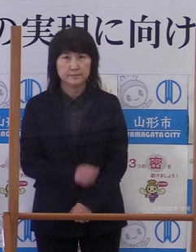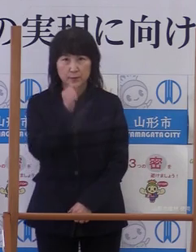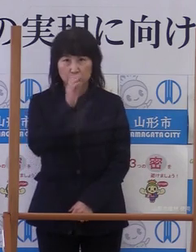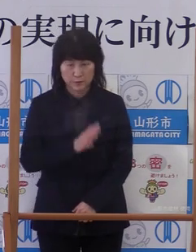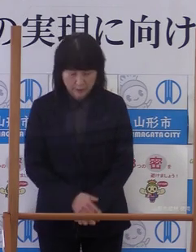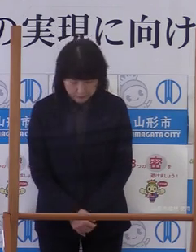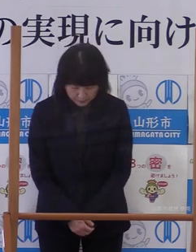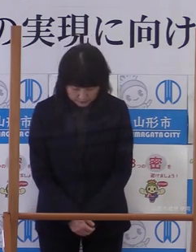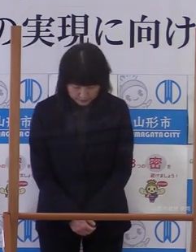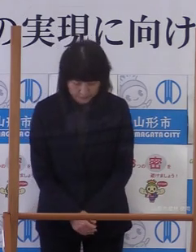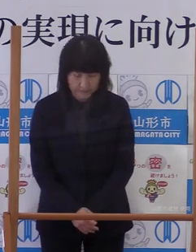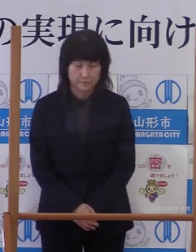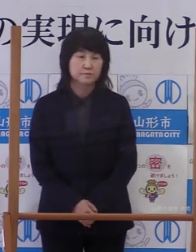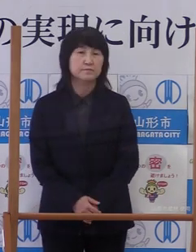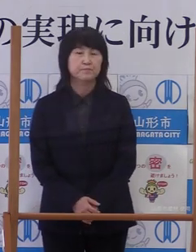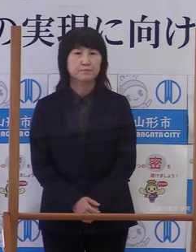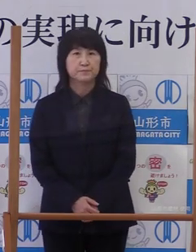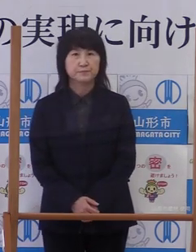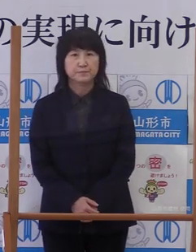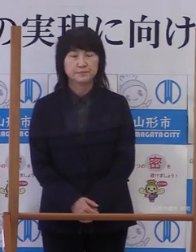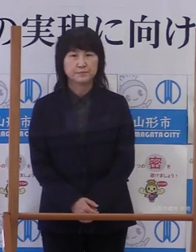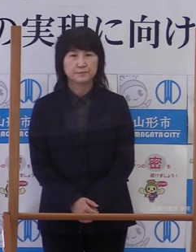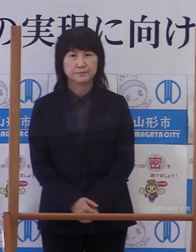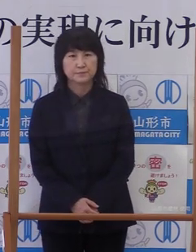よろしくお願いします。